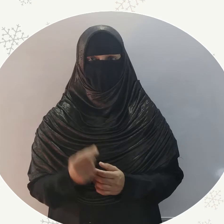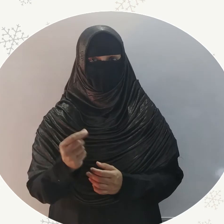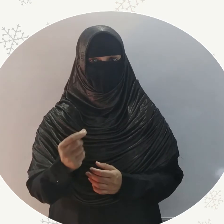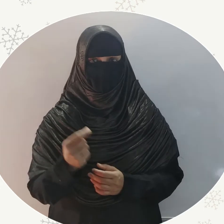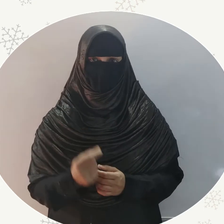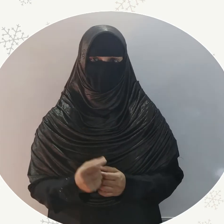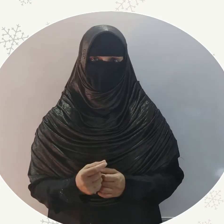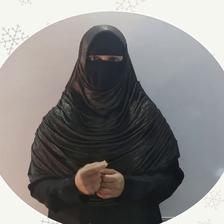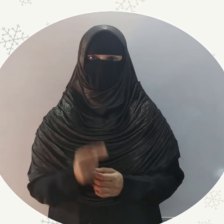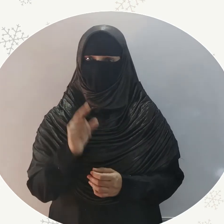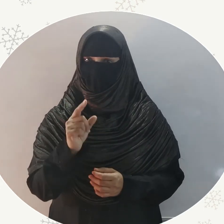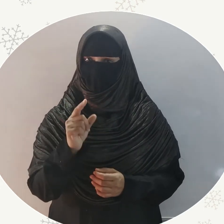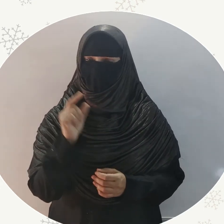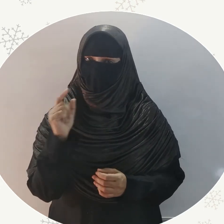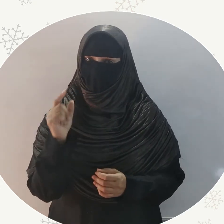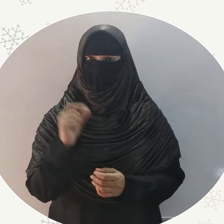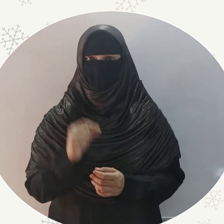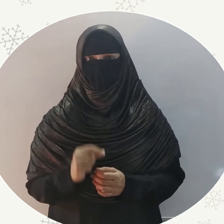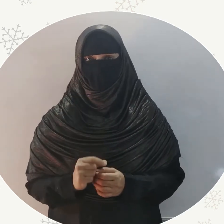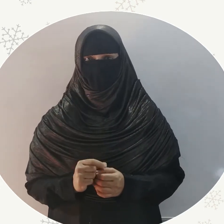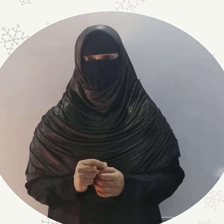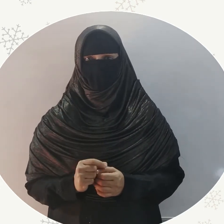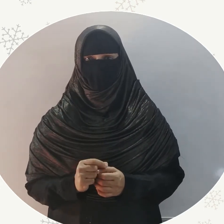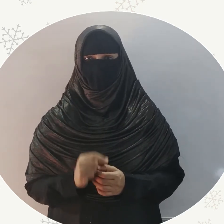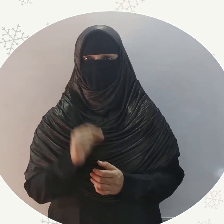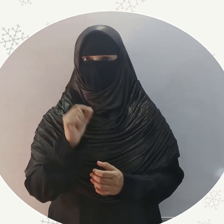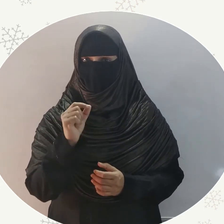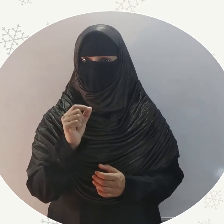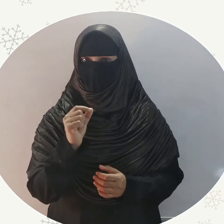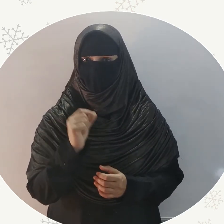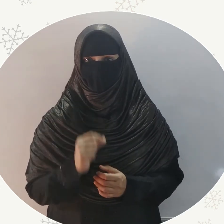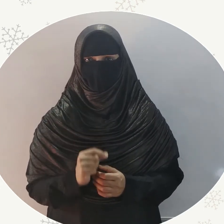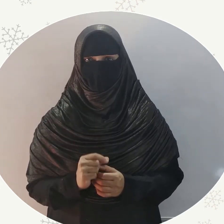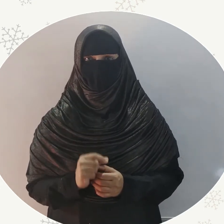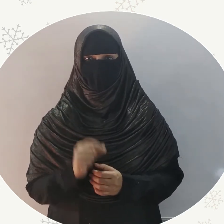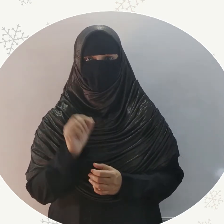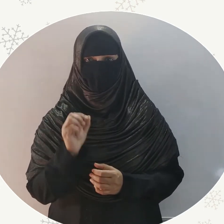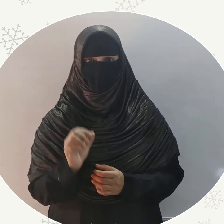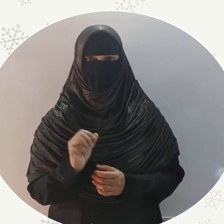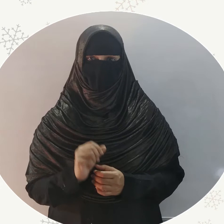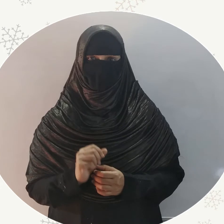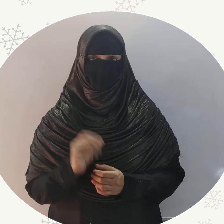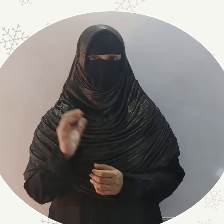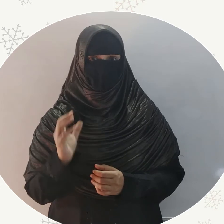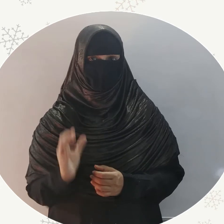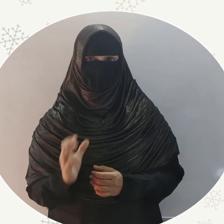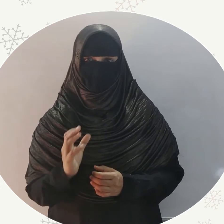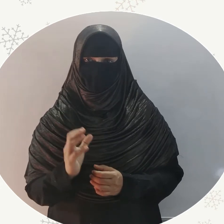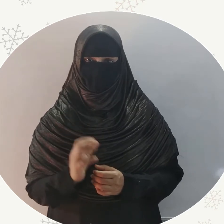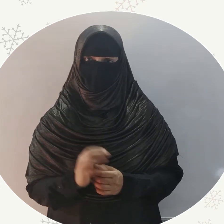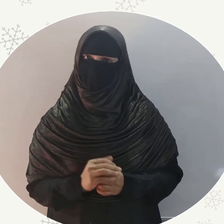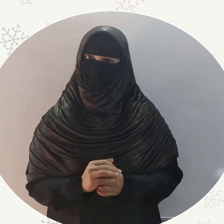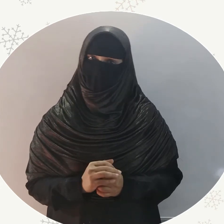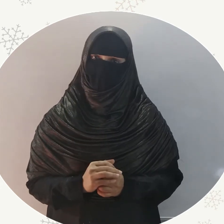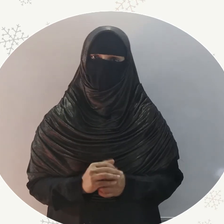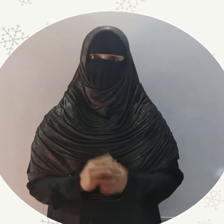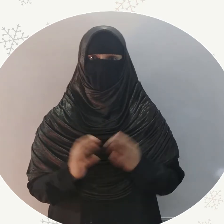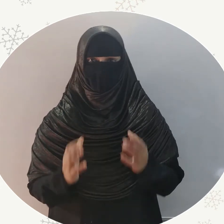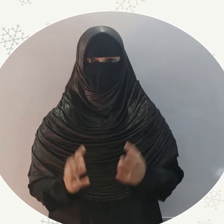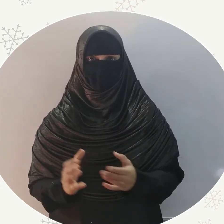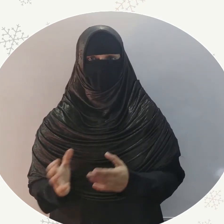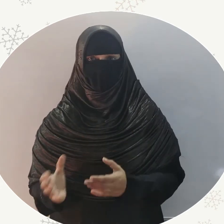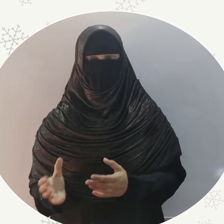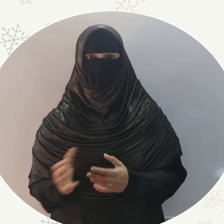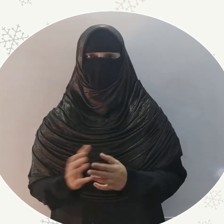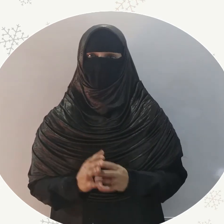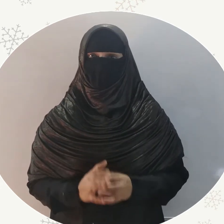കറക്റ്റ്, അത് തെറ്റാണ്. ഡേറ്റ എന്നാണ് കറക്റ്റ് ആയിട്ട് പറയേണ്ടത്. അപ്പോൾ ഓർത്തിരിക്കുക, ഡേറ്റ ആൻഡ് നോട്ട് ഡാറ്റ. ഓക്കെ, ഇനിയും